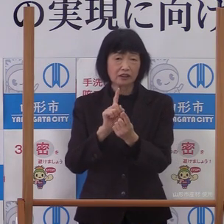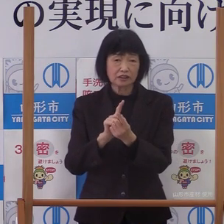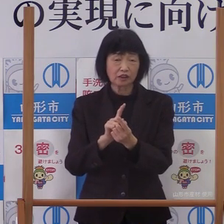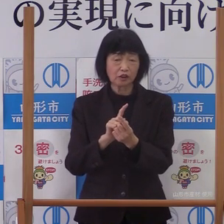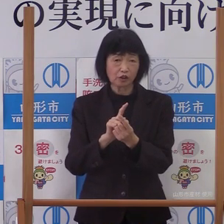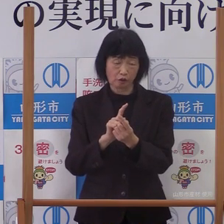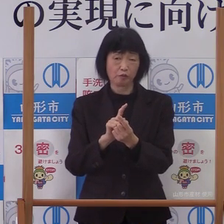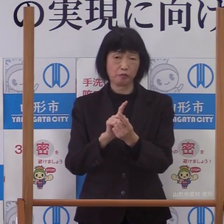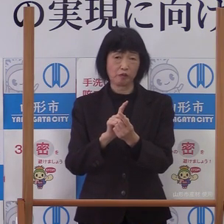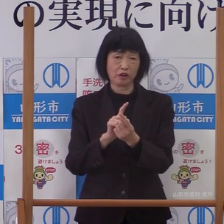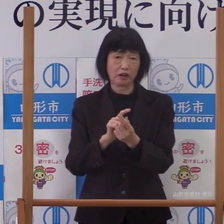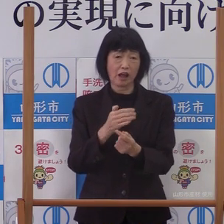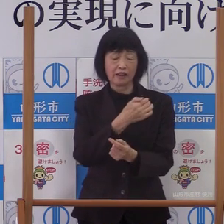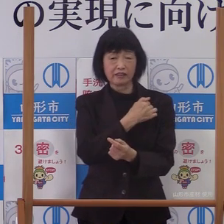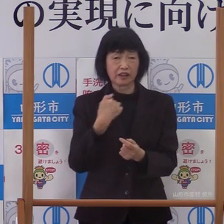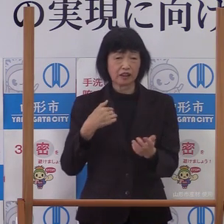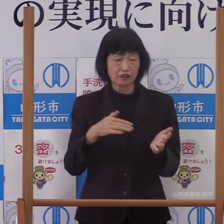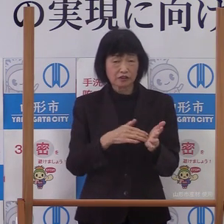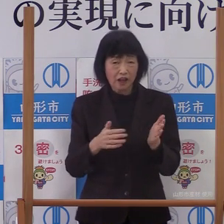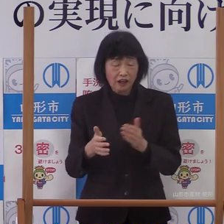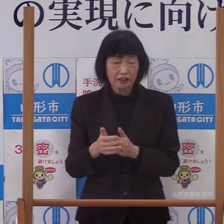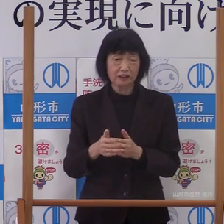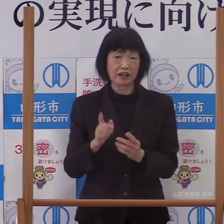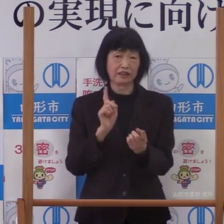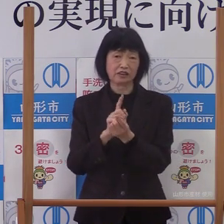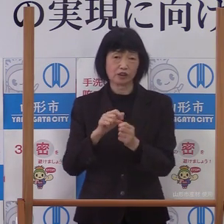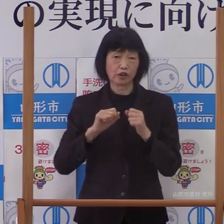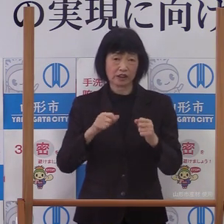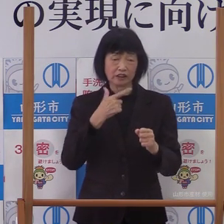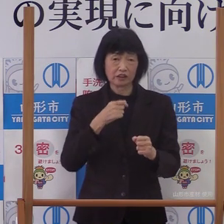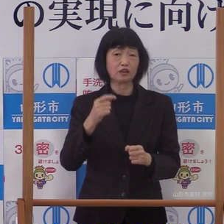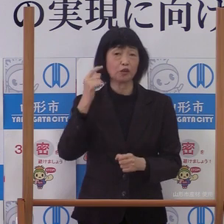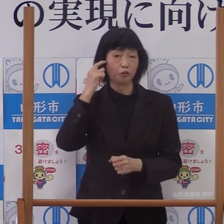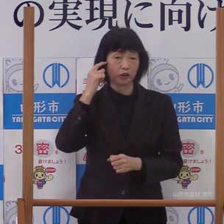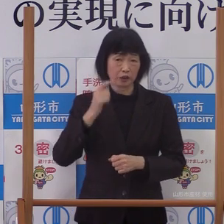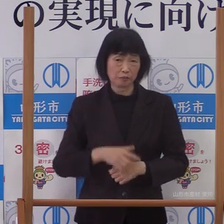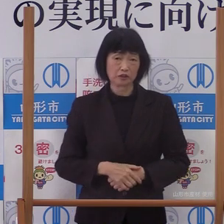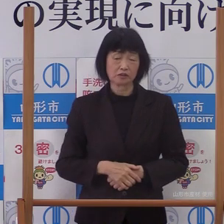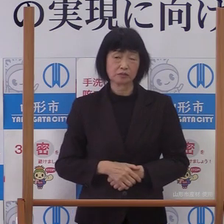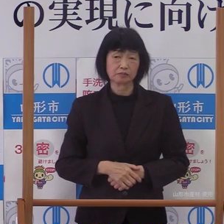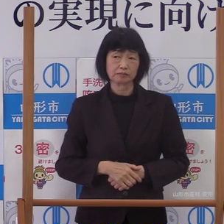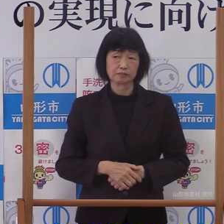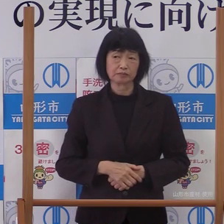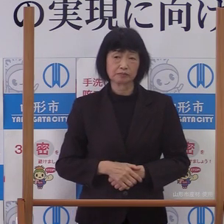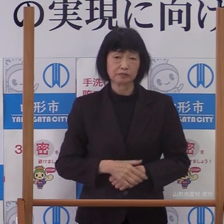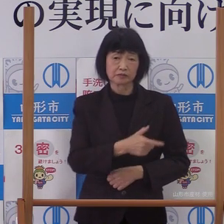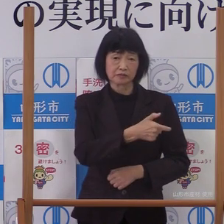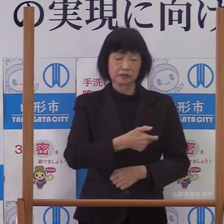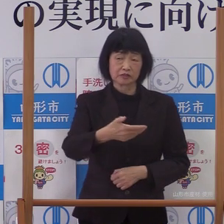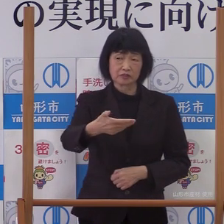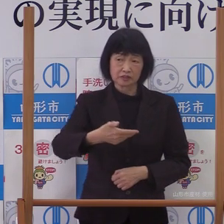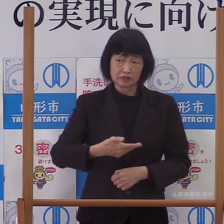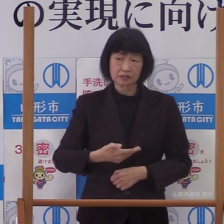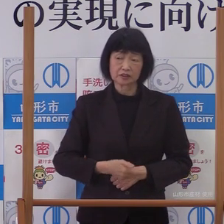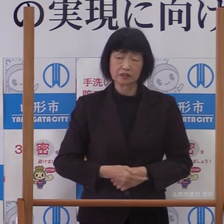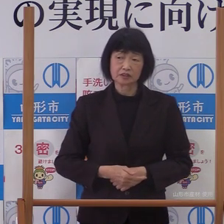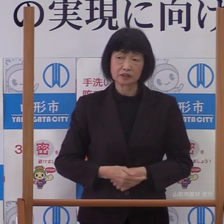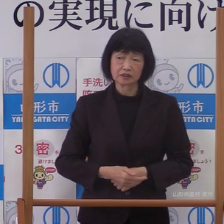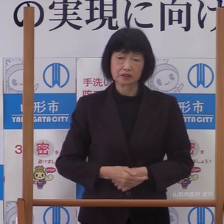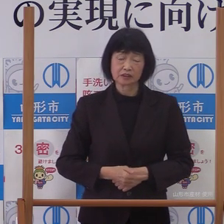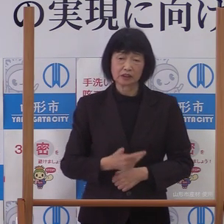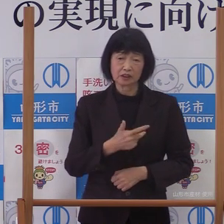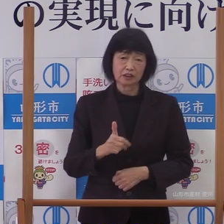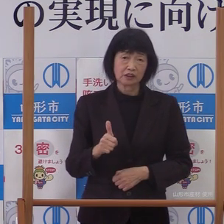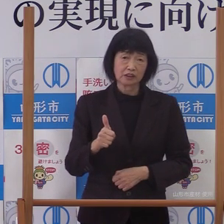っかり行いながら進めていきたいと思っております。 これは市長はかなり強く指示をなさったんでし